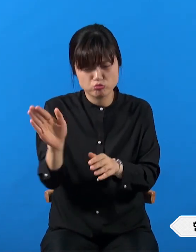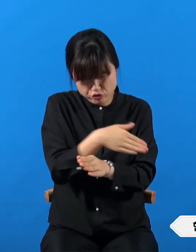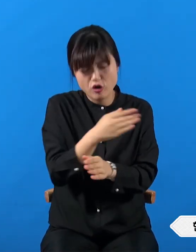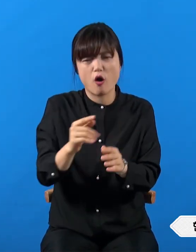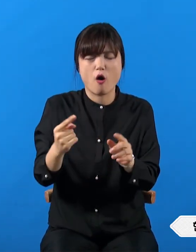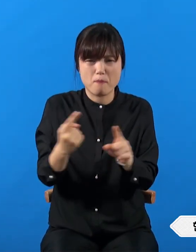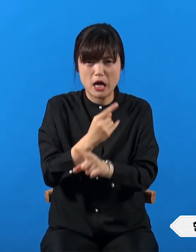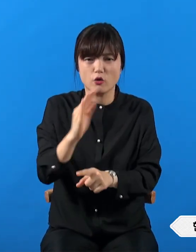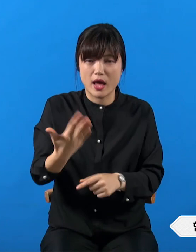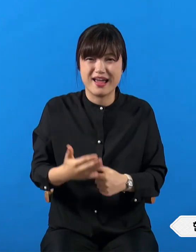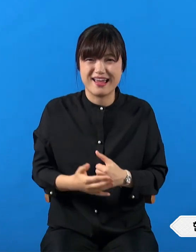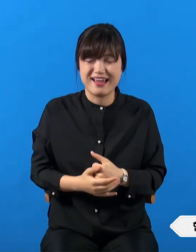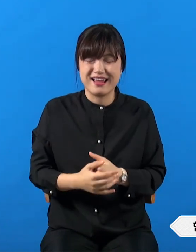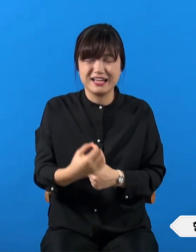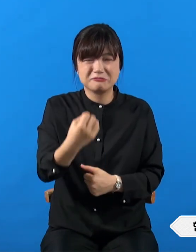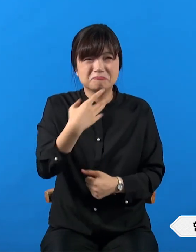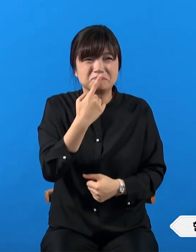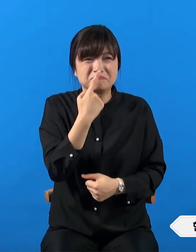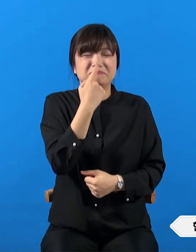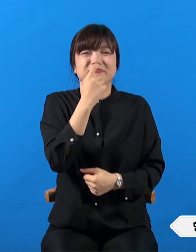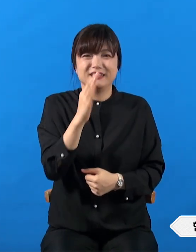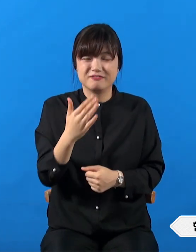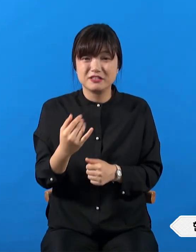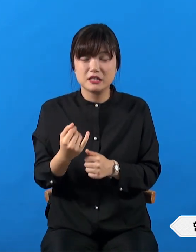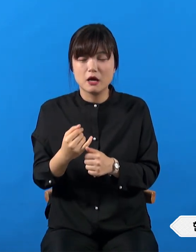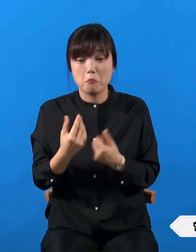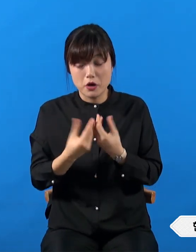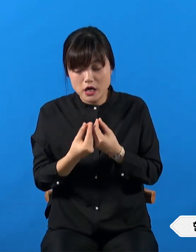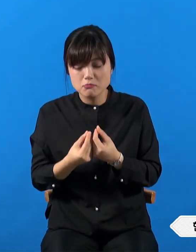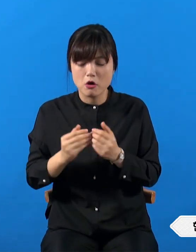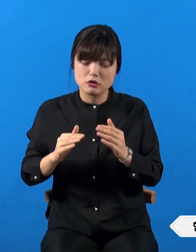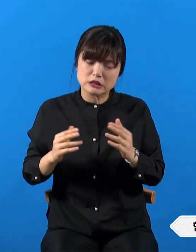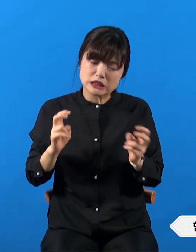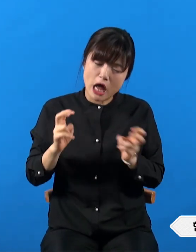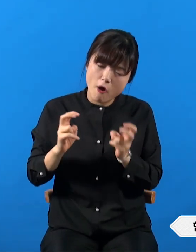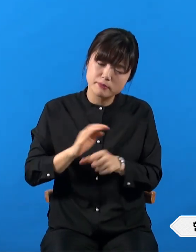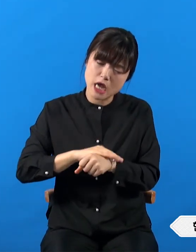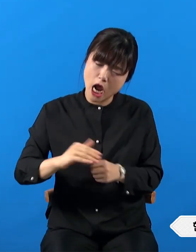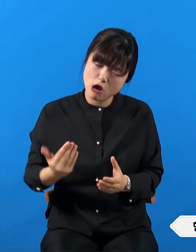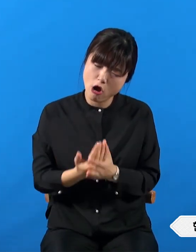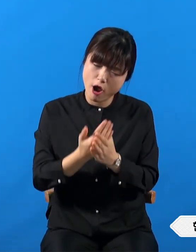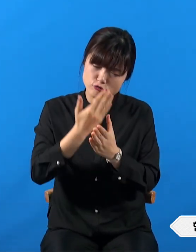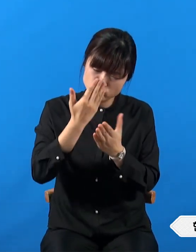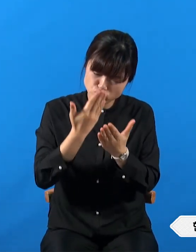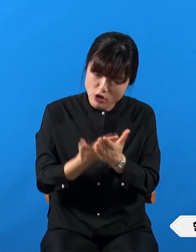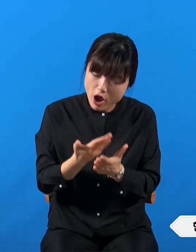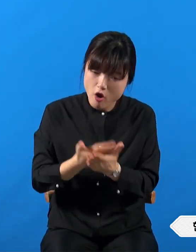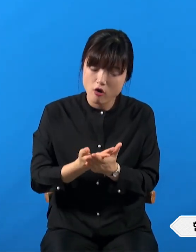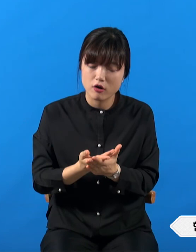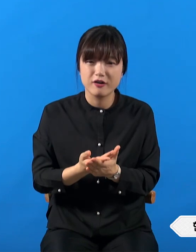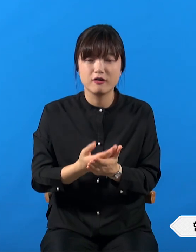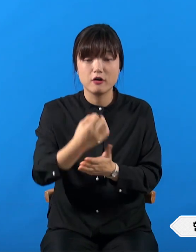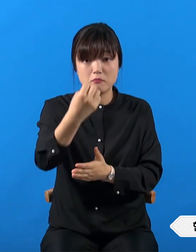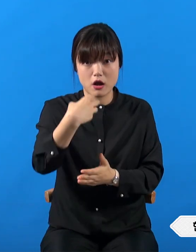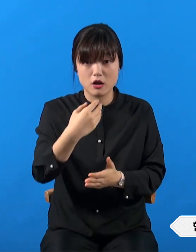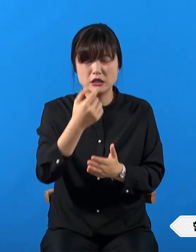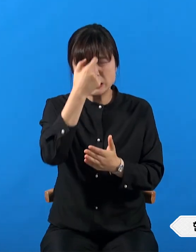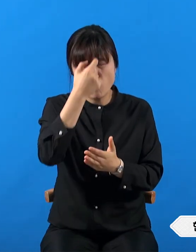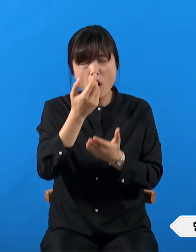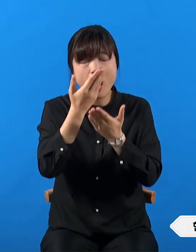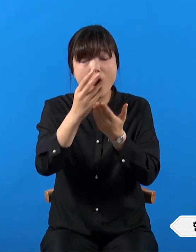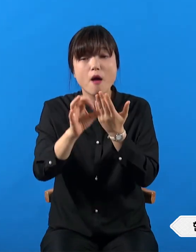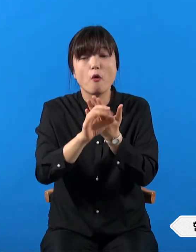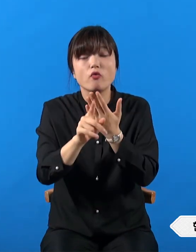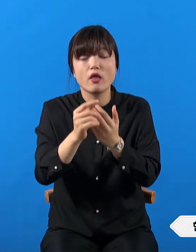많습니다. 나는 하나님 제 사업 좀 이렇게 주세요 하는데 하나님께서는 네 영적인